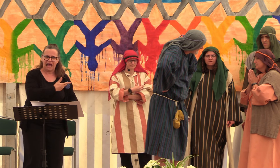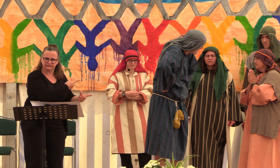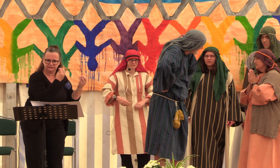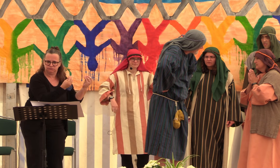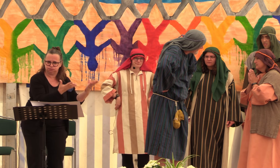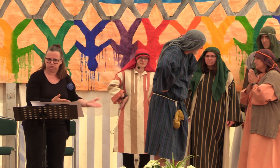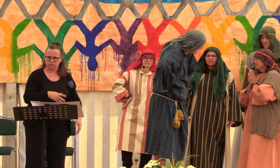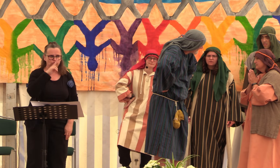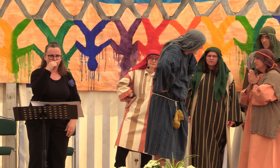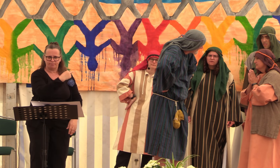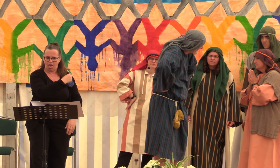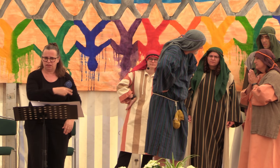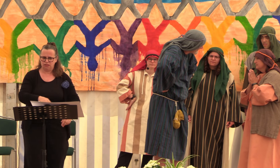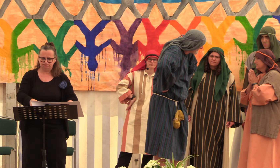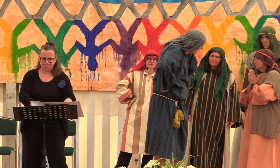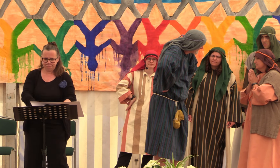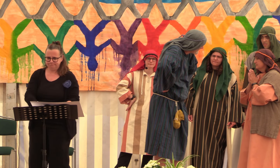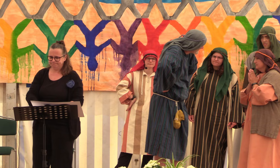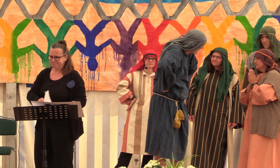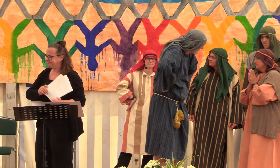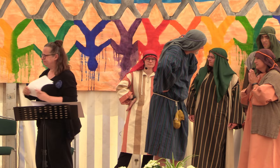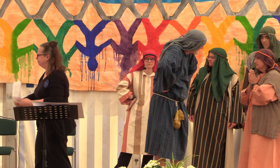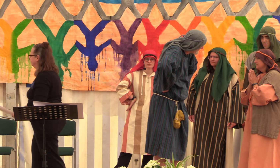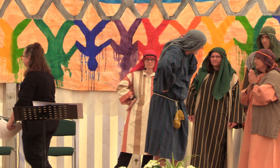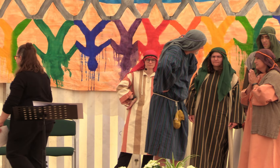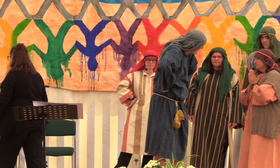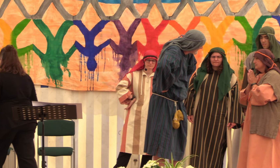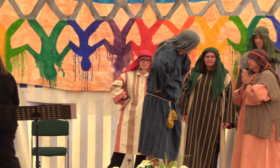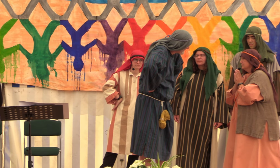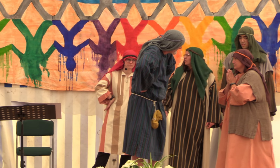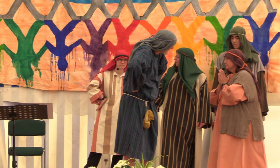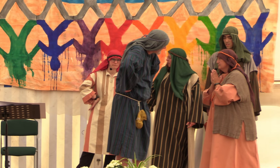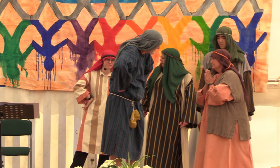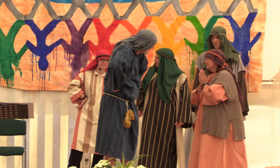Der Mann soll auch barmherzig sein. Schauen wir mal weiter.